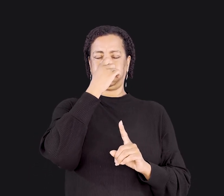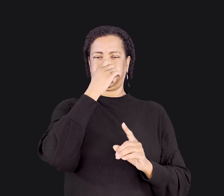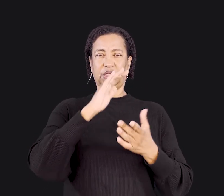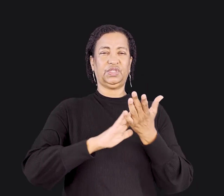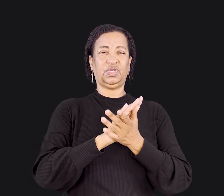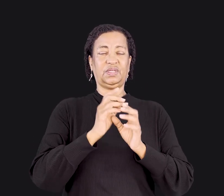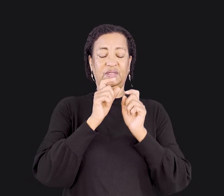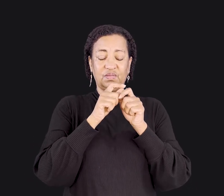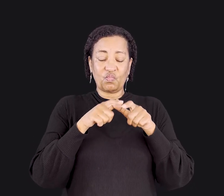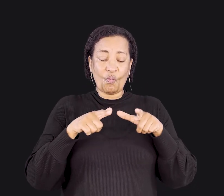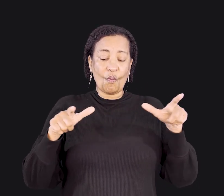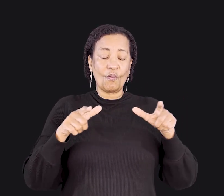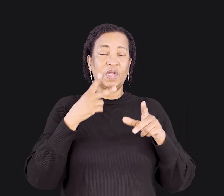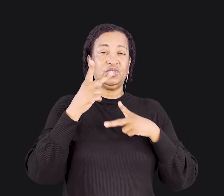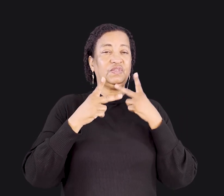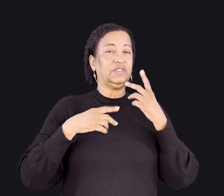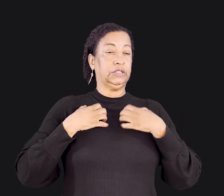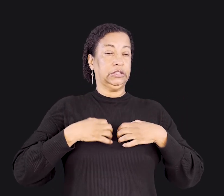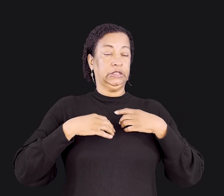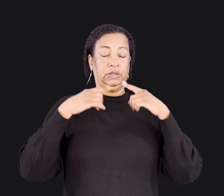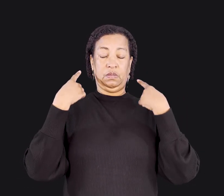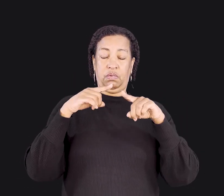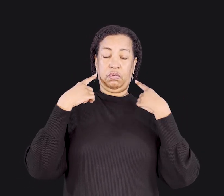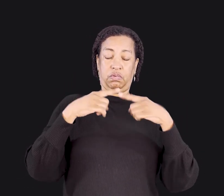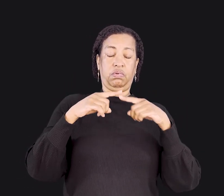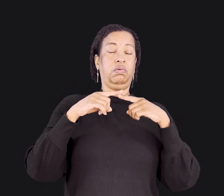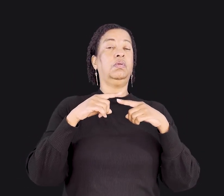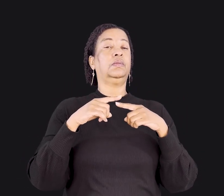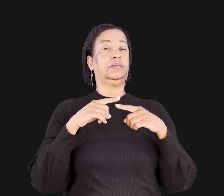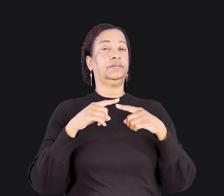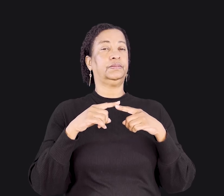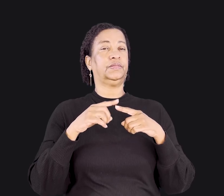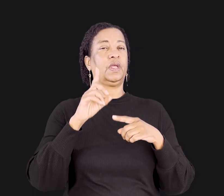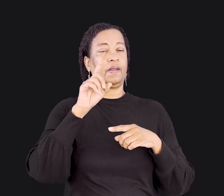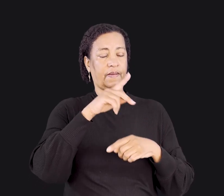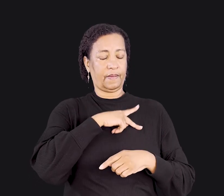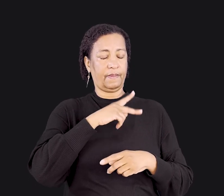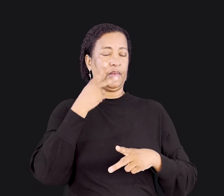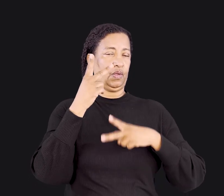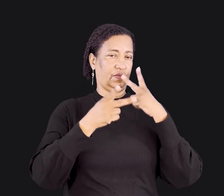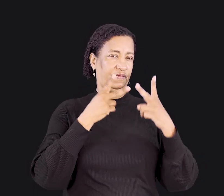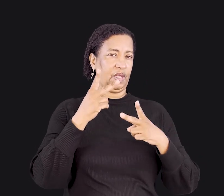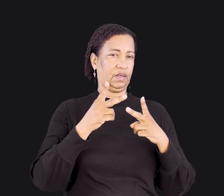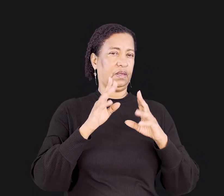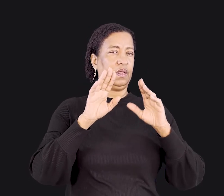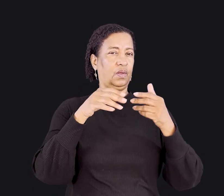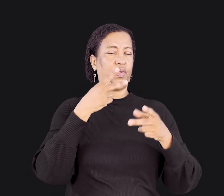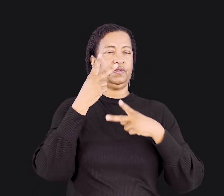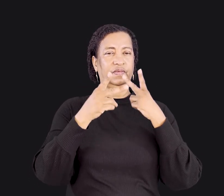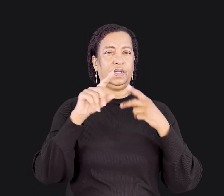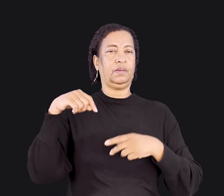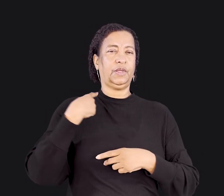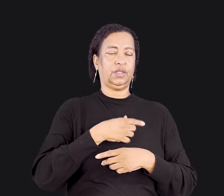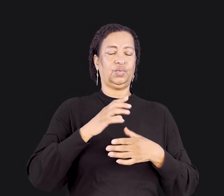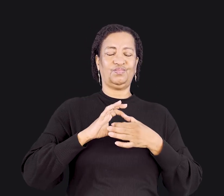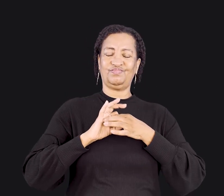você está vazio, você grita, esperneia, reclama e critica. É isso que Paulo quer dizer quando fala para nos livrarmos de